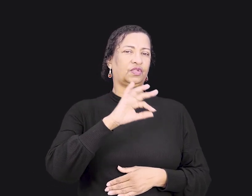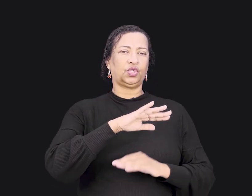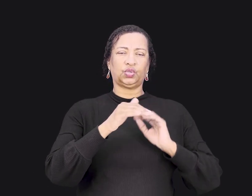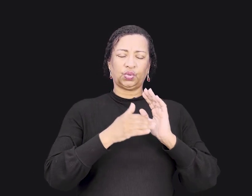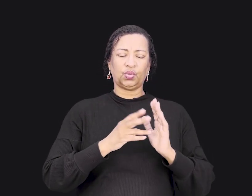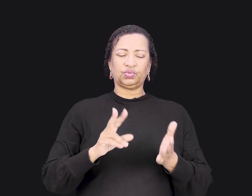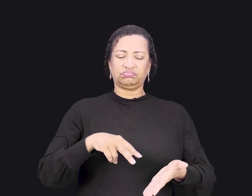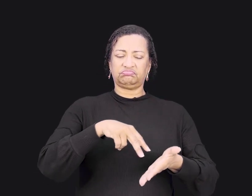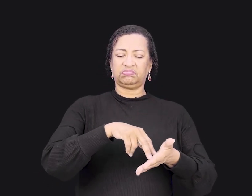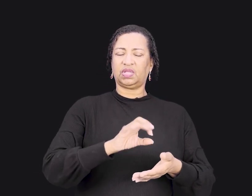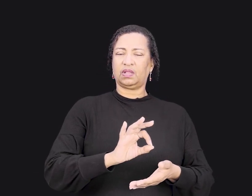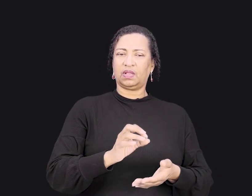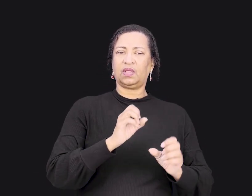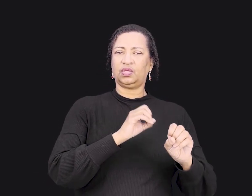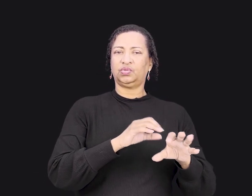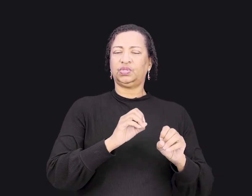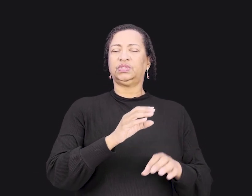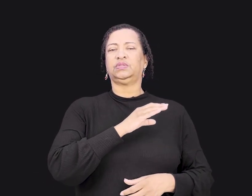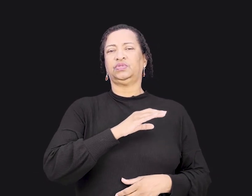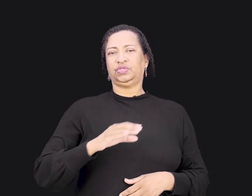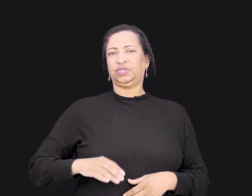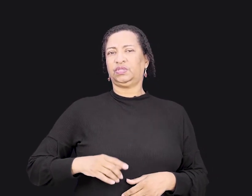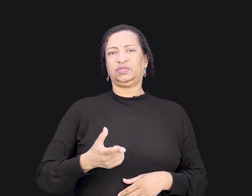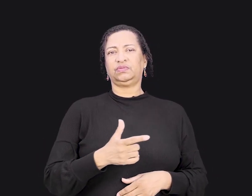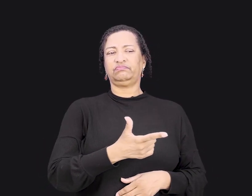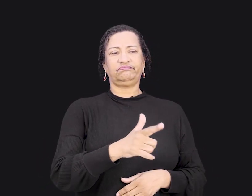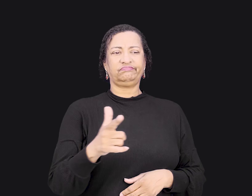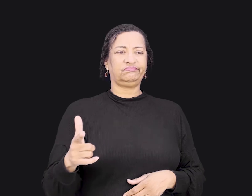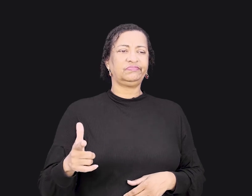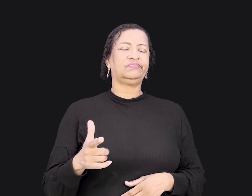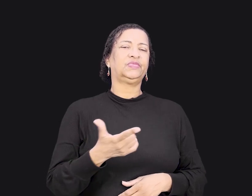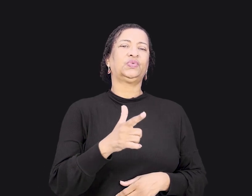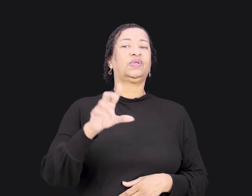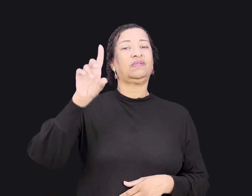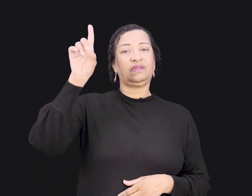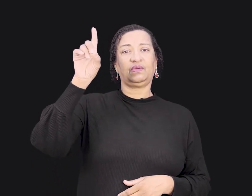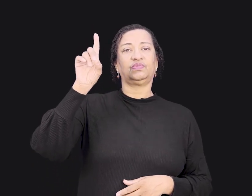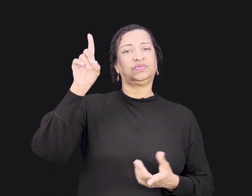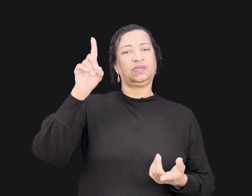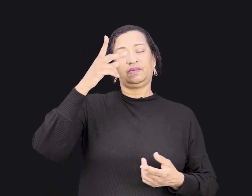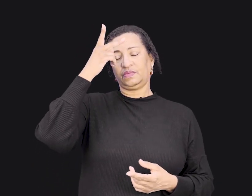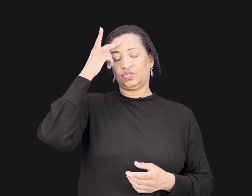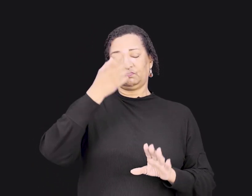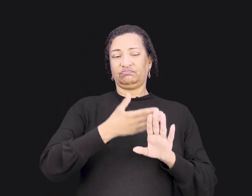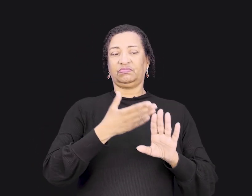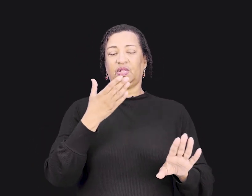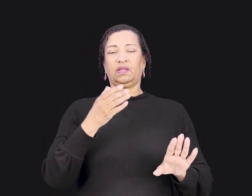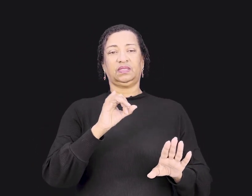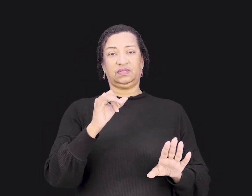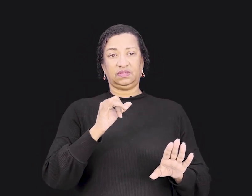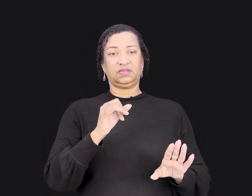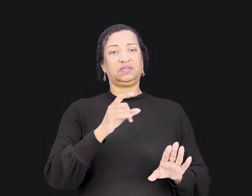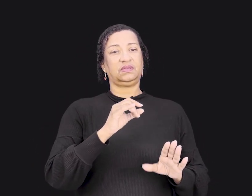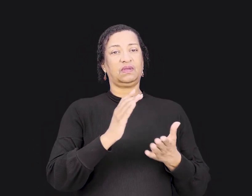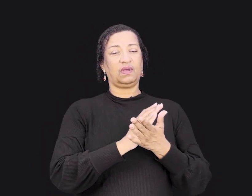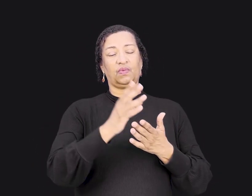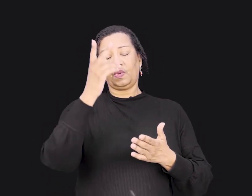mas vai além dele, não tem Deus. Quem permanece no ensino tem o Pai e também o Filho. Se alguém chegar a vocês e não trouxer